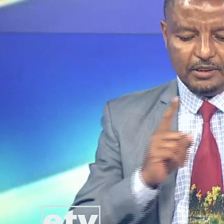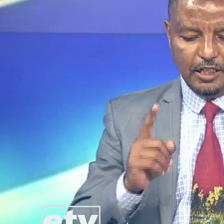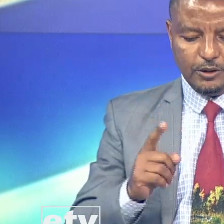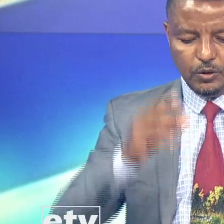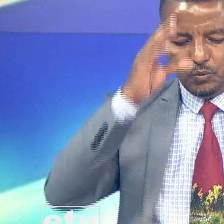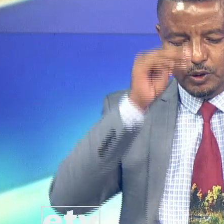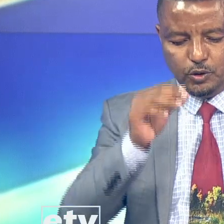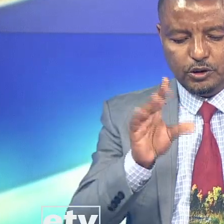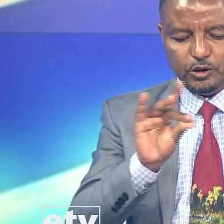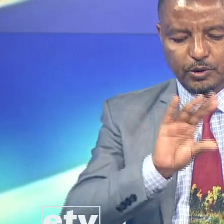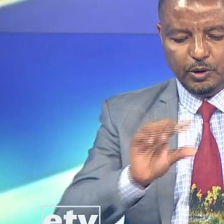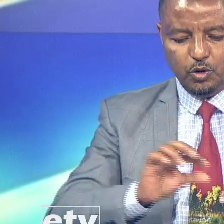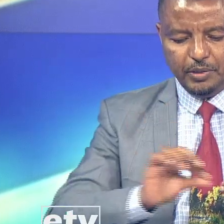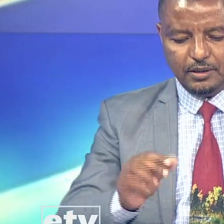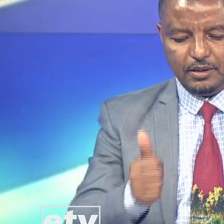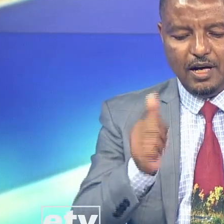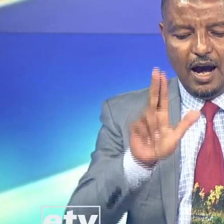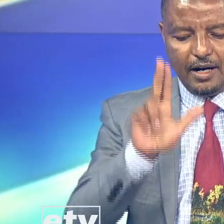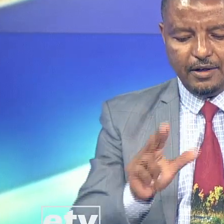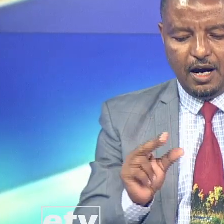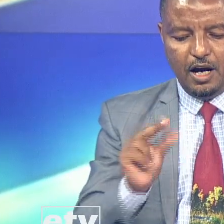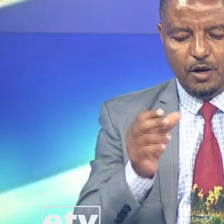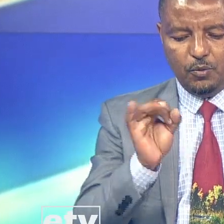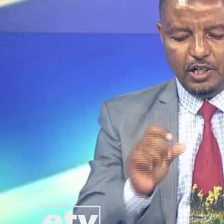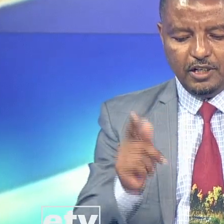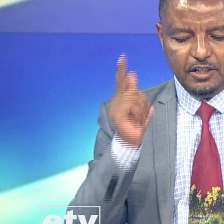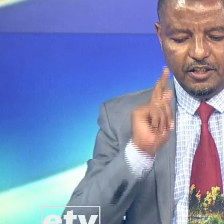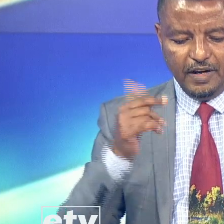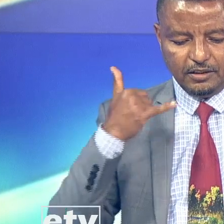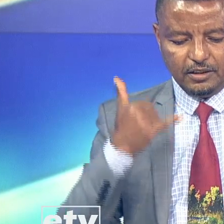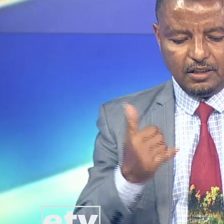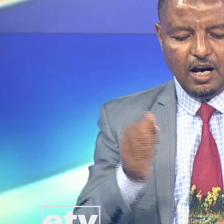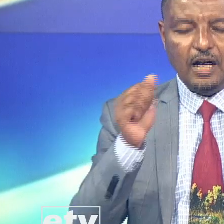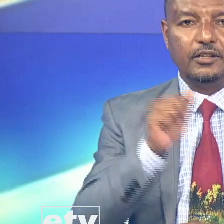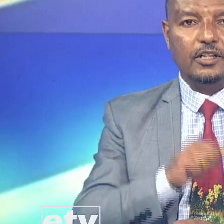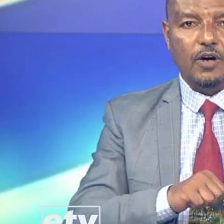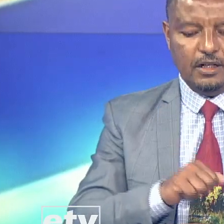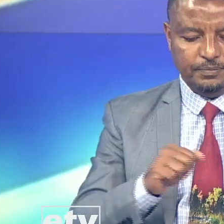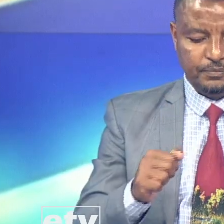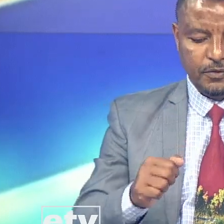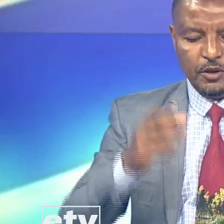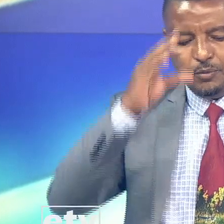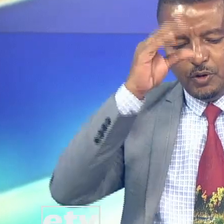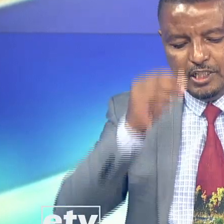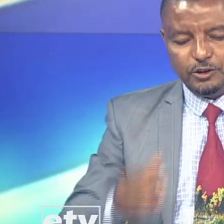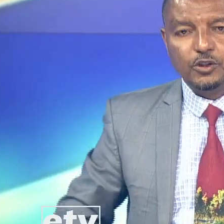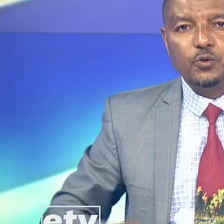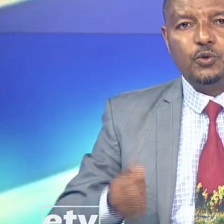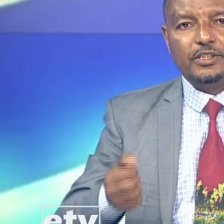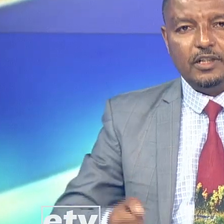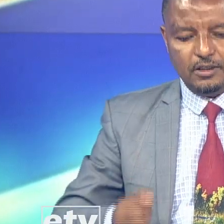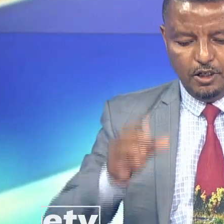መስማት በተሳናቸው ወንዶች 800 ሜትር አራዳ ቦሌ ንፋስ ስልክ አሸንፈዋል።